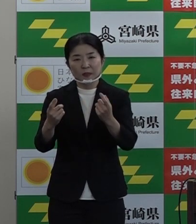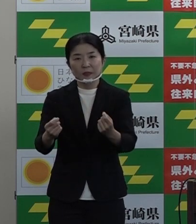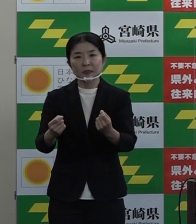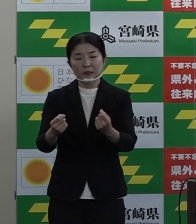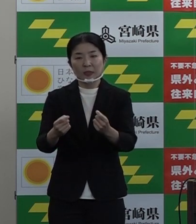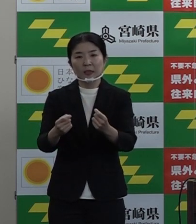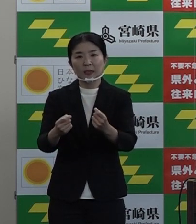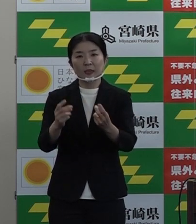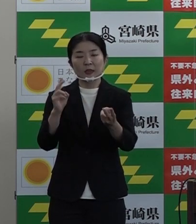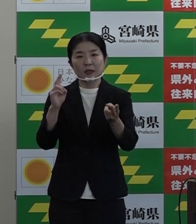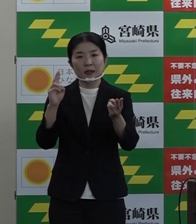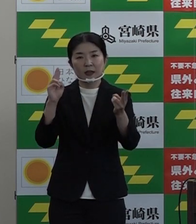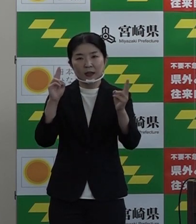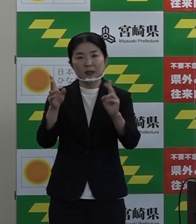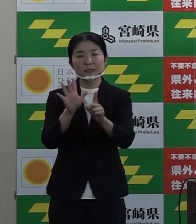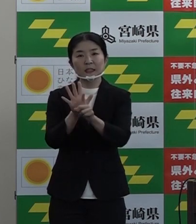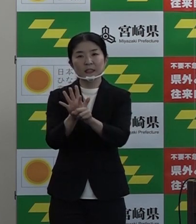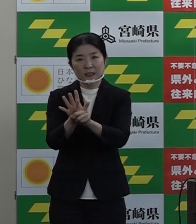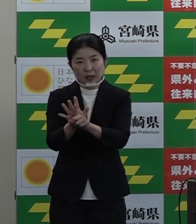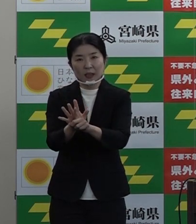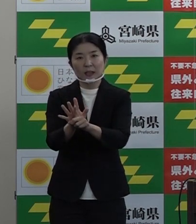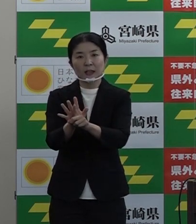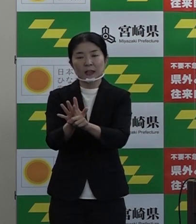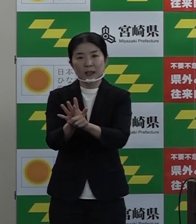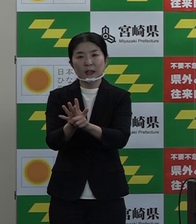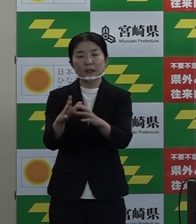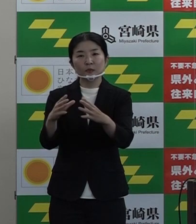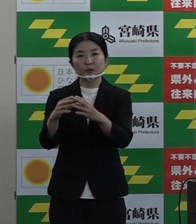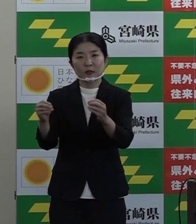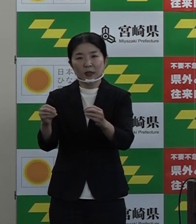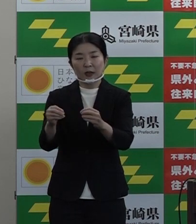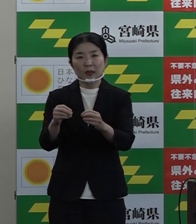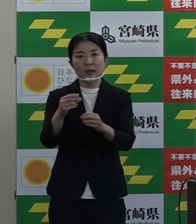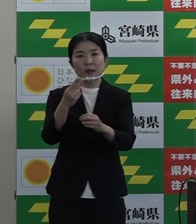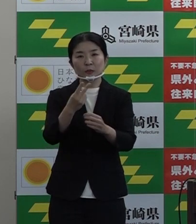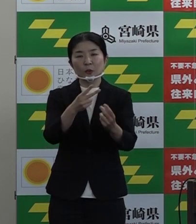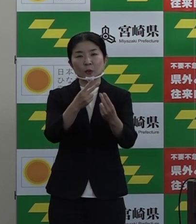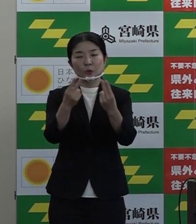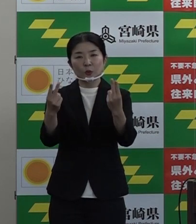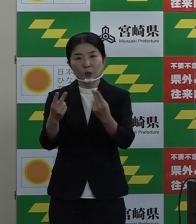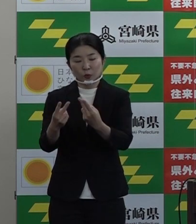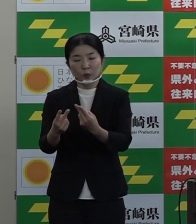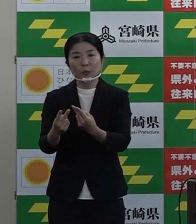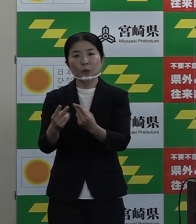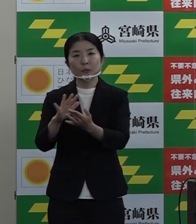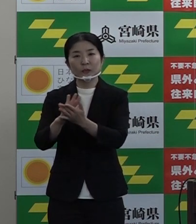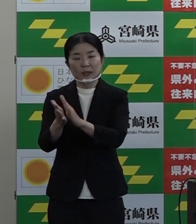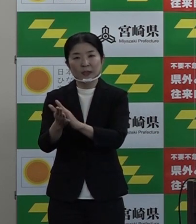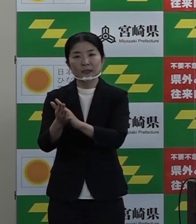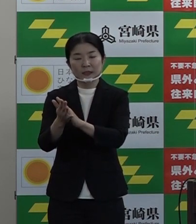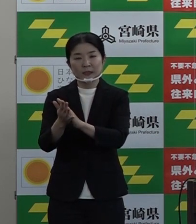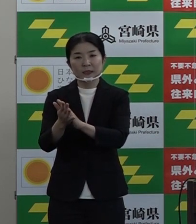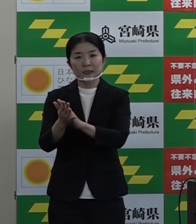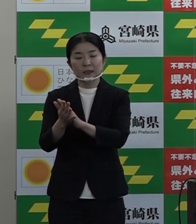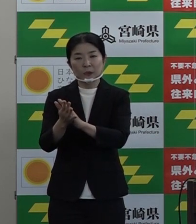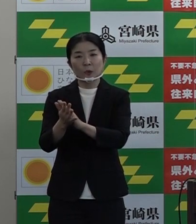業者支援ですね、先日国の方からも都道府県に対して5000億の事業者支援の配分がなされるということが示